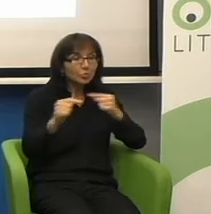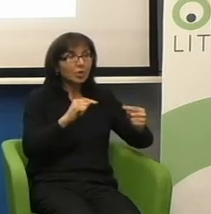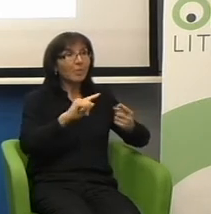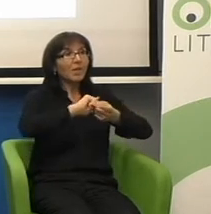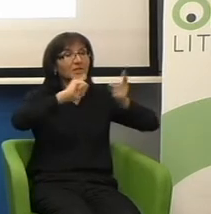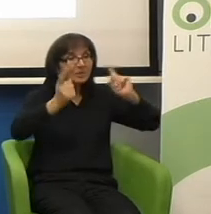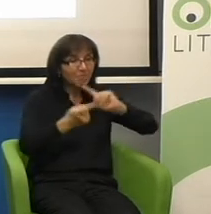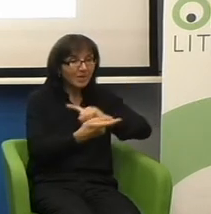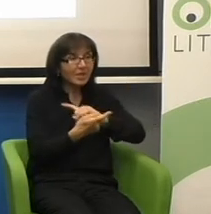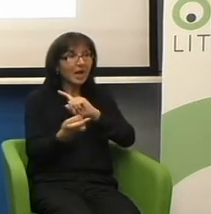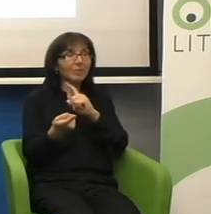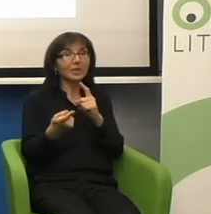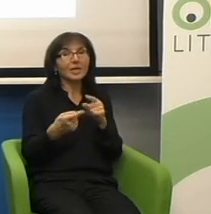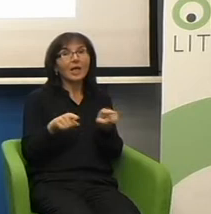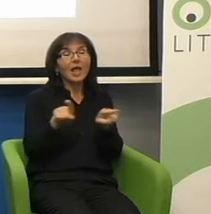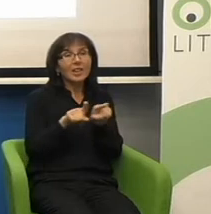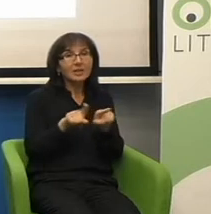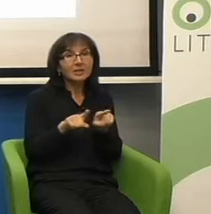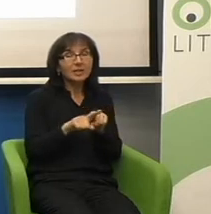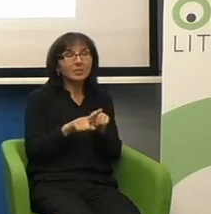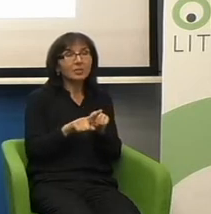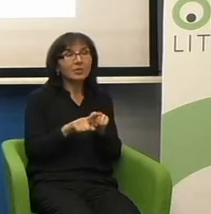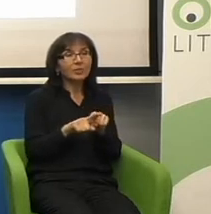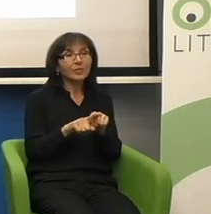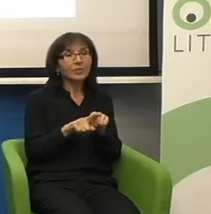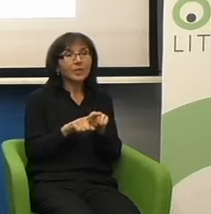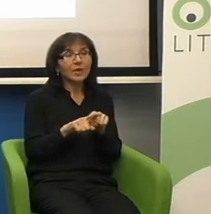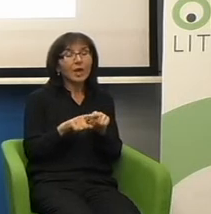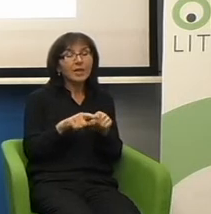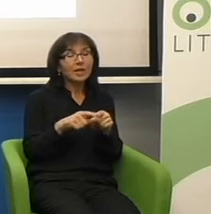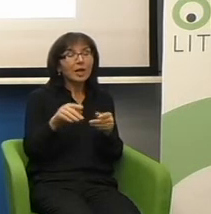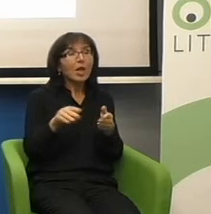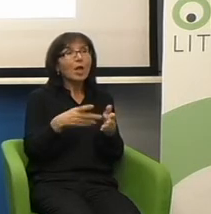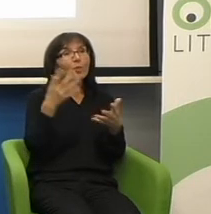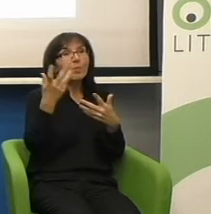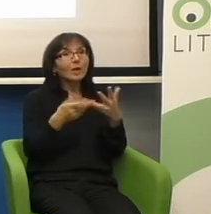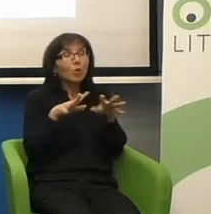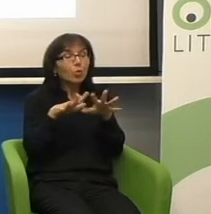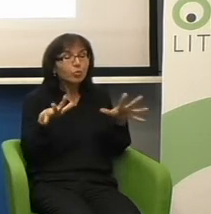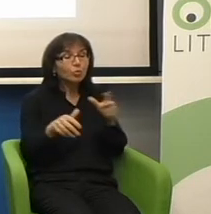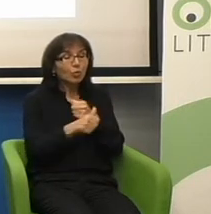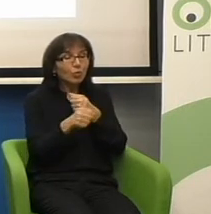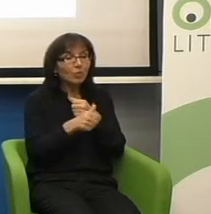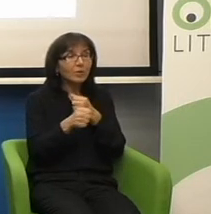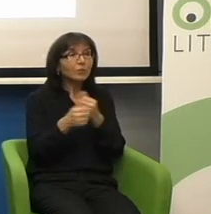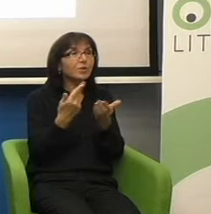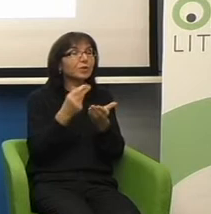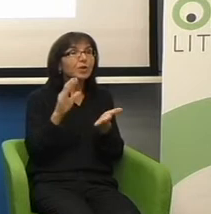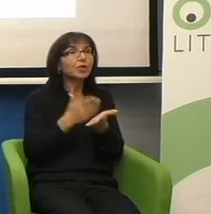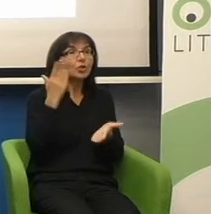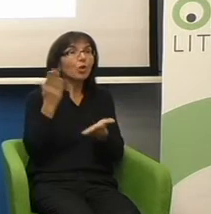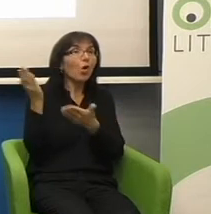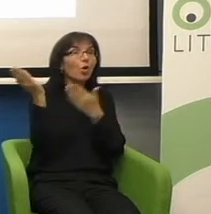nawet. I tak samo jeśli chodzi o pojmowanie materiału, bo to nie tylko jest czytanie i poznawanie, ale też